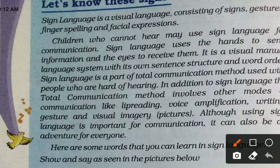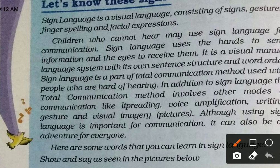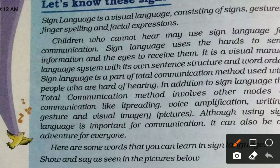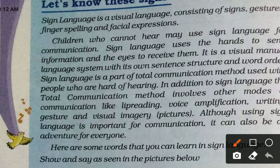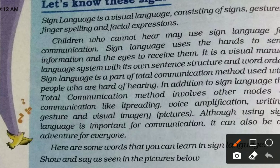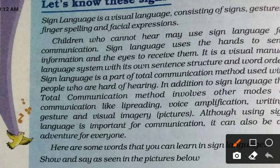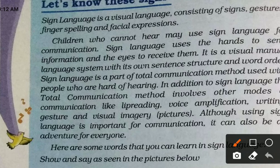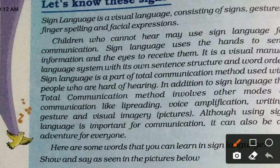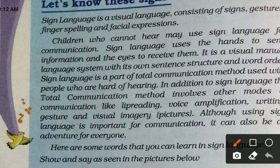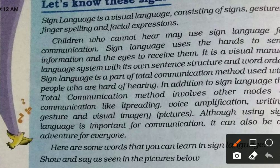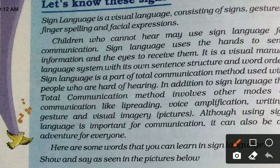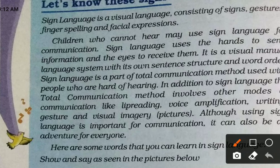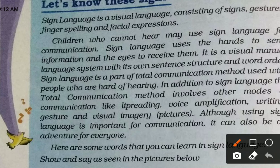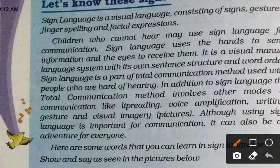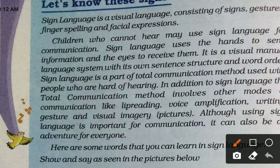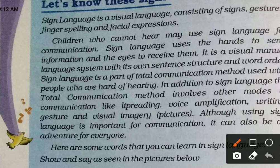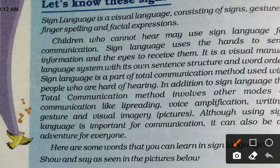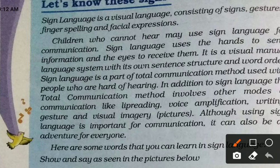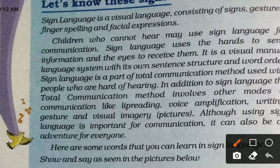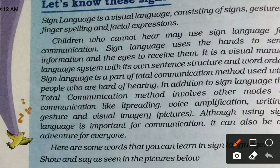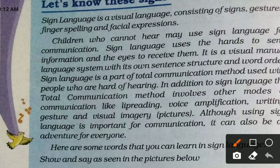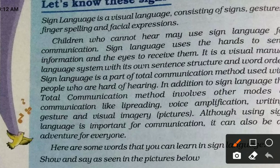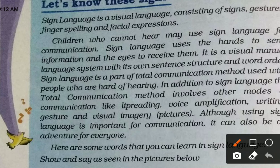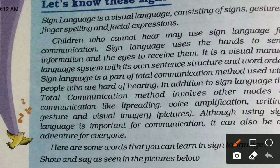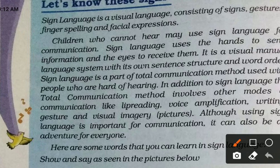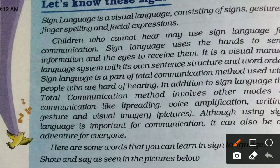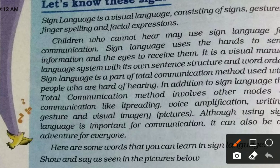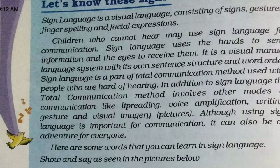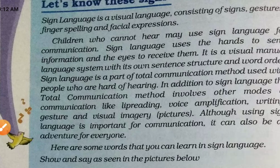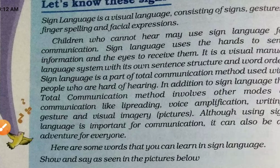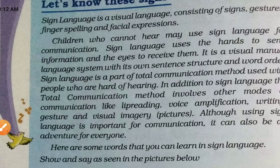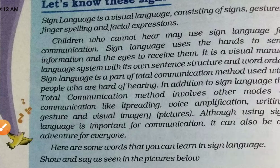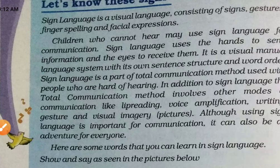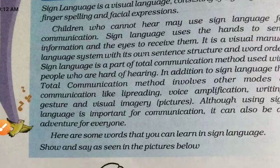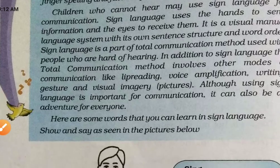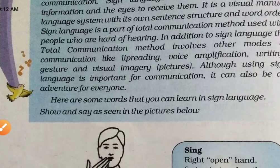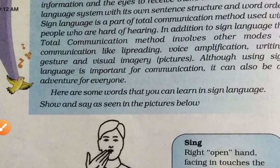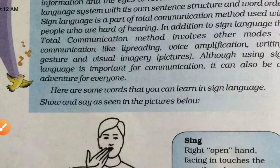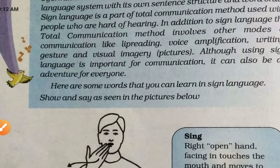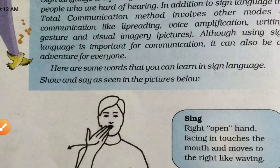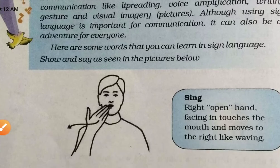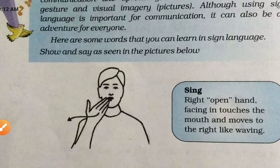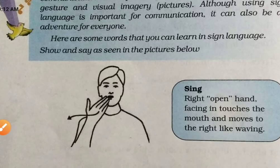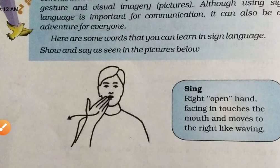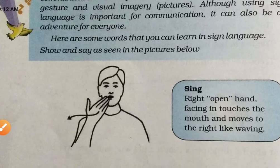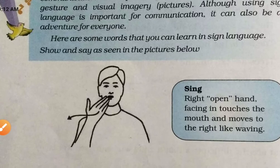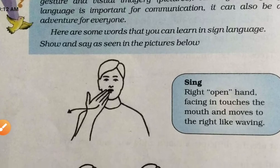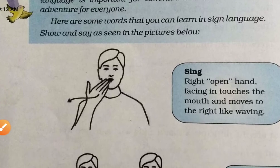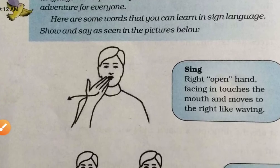उनके लिए अ ओके तो चलिए अब हम इसमें क्या करें